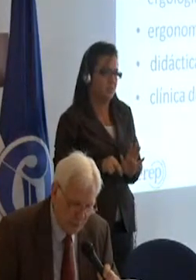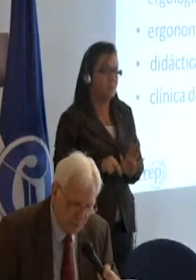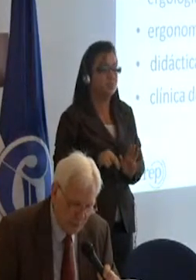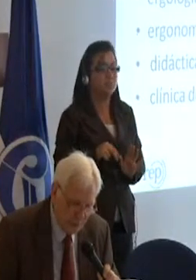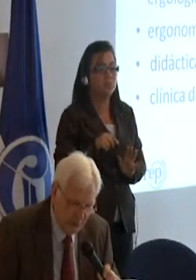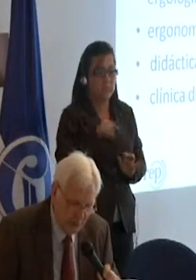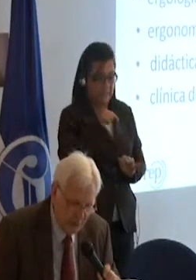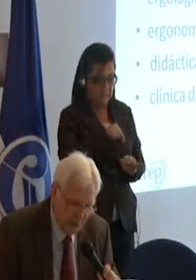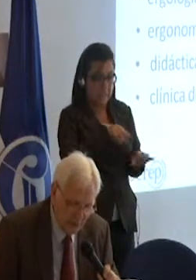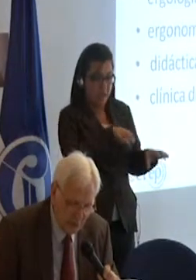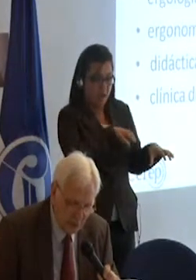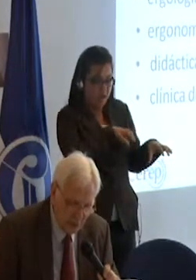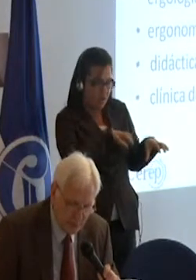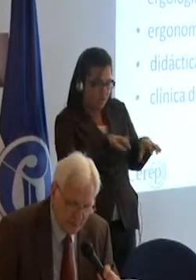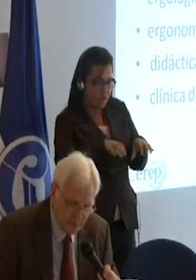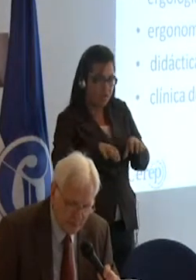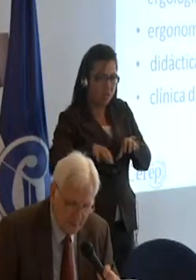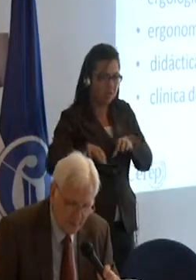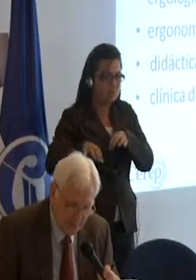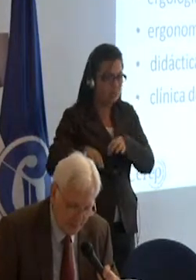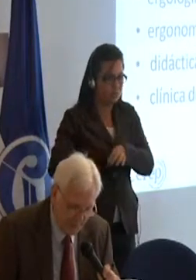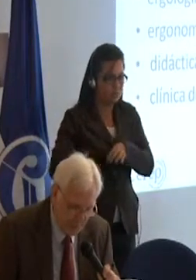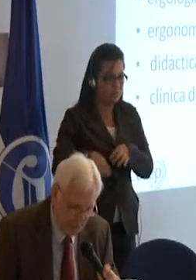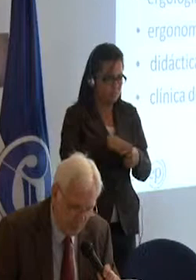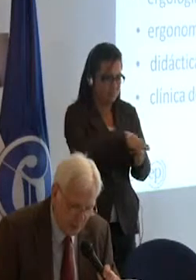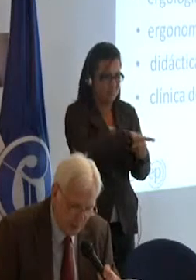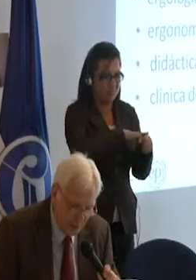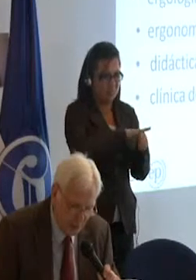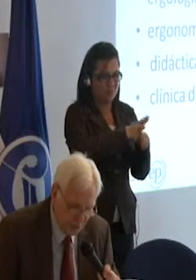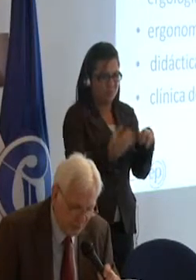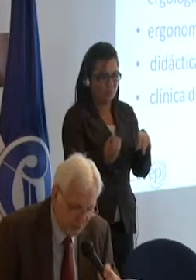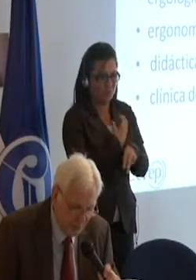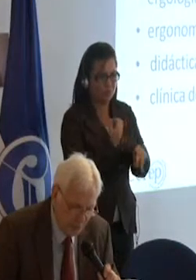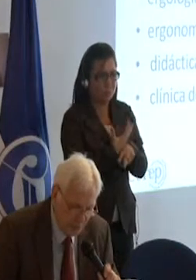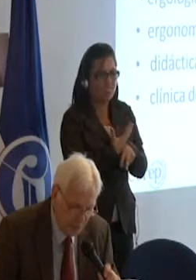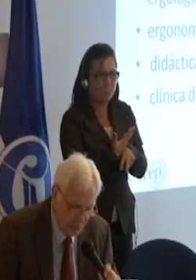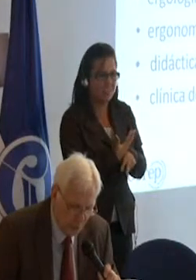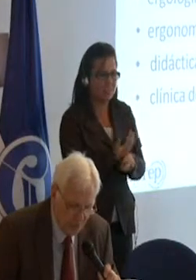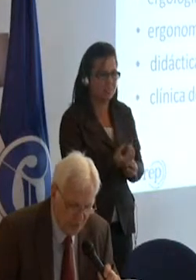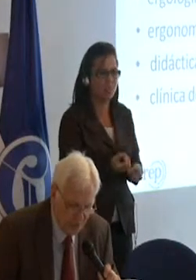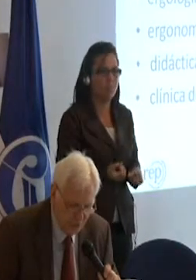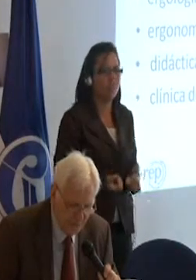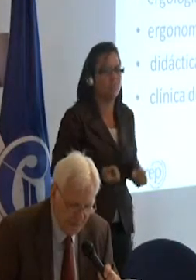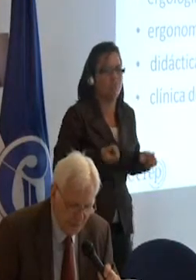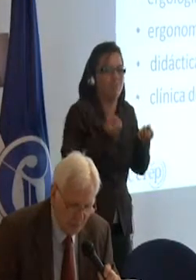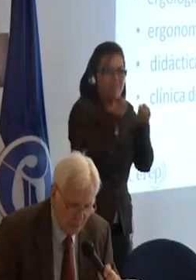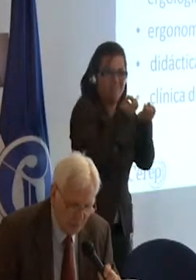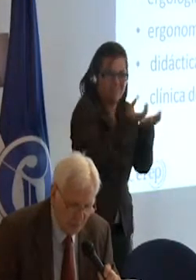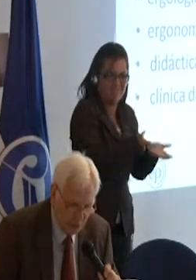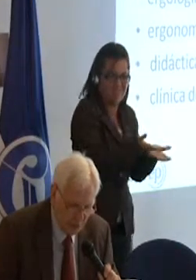Esta acción, este actuar, en el caso del docente, es transmitir un patrimonio,